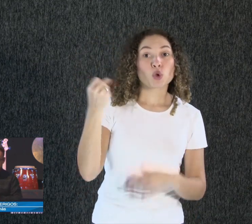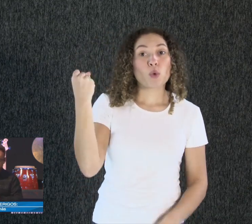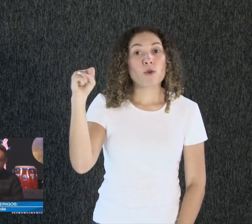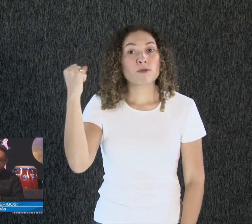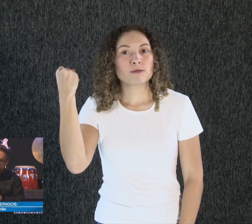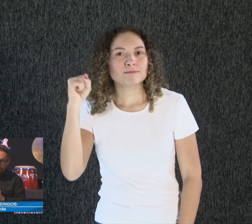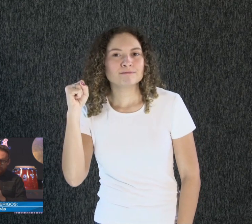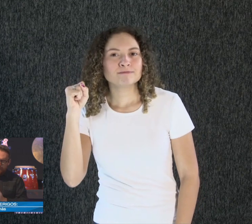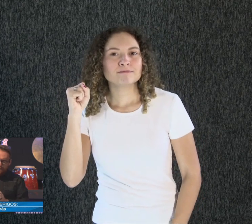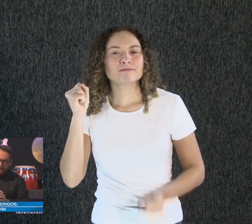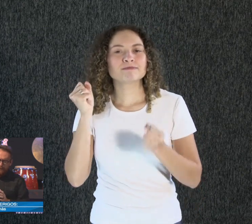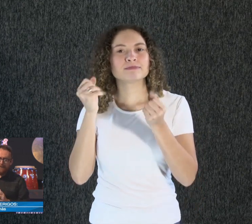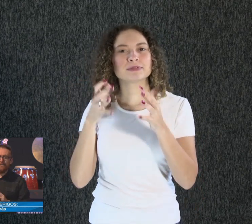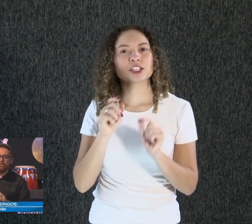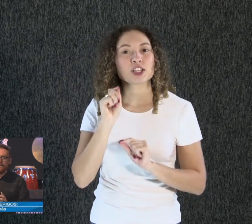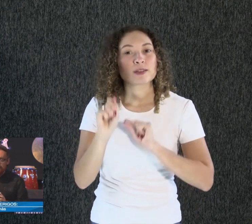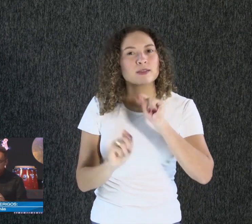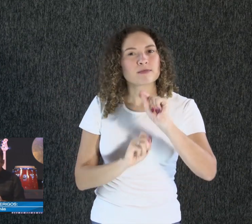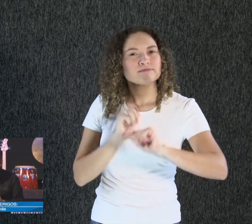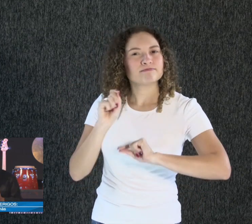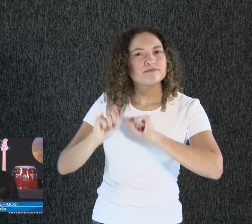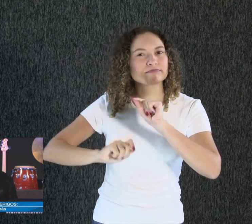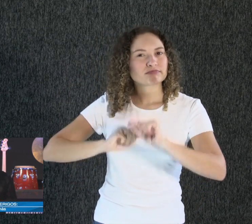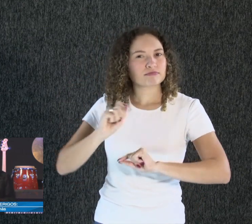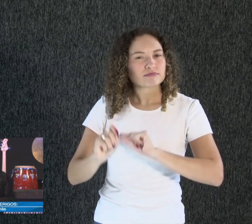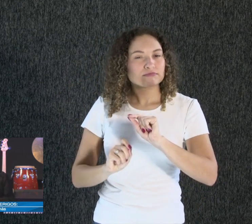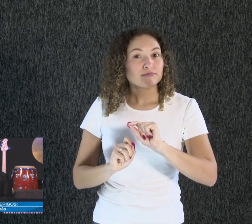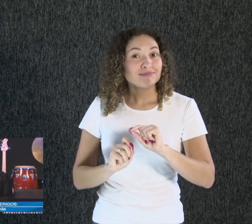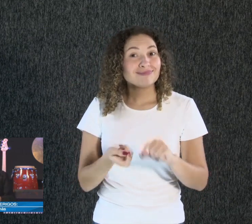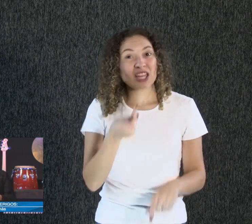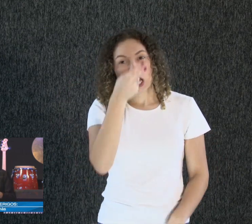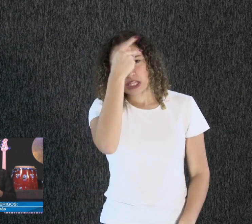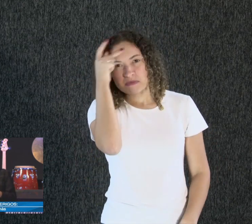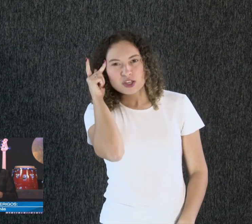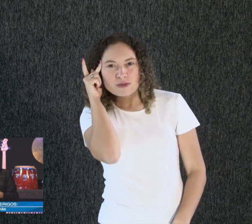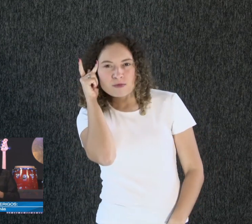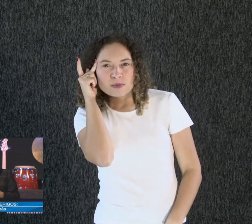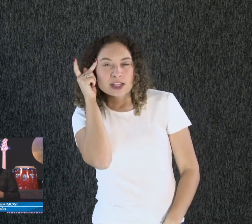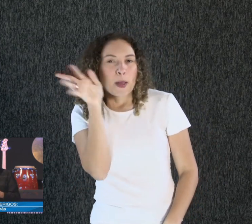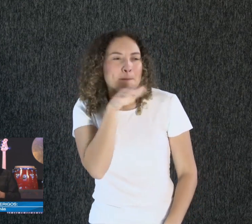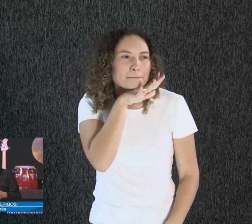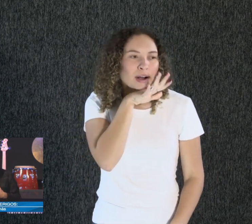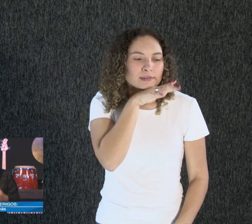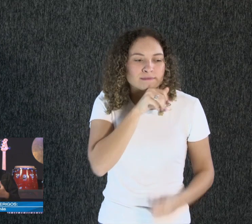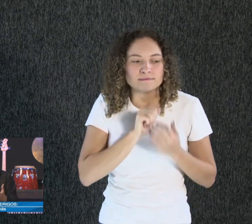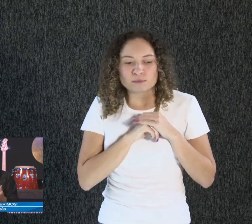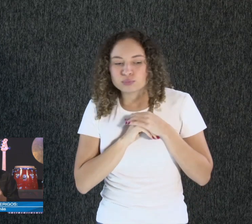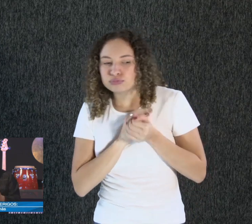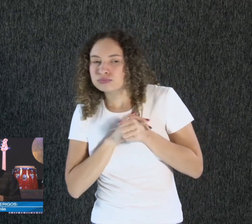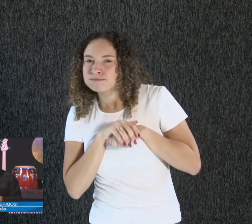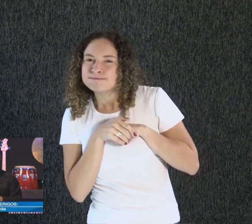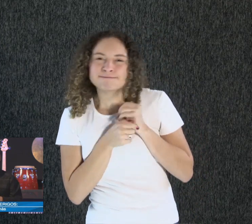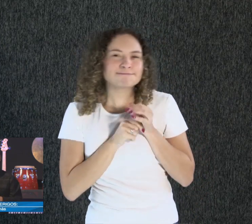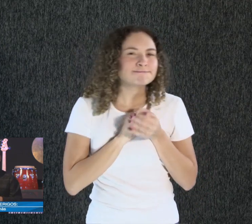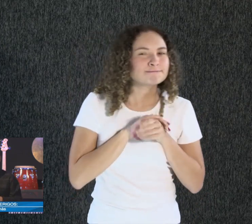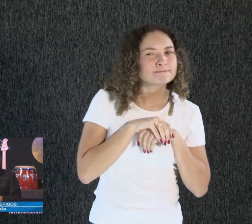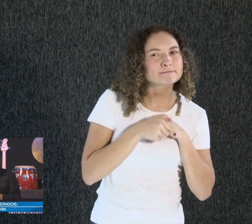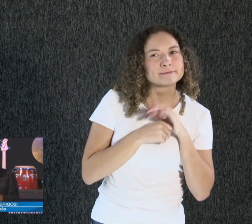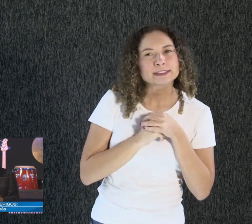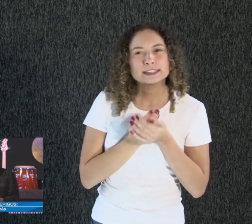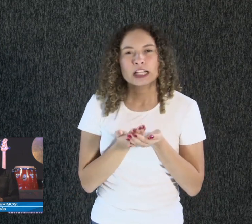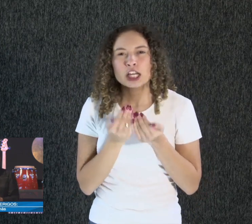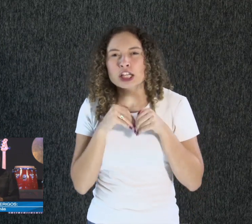No versículo 8, o salmista fala sobre os ímpios, que são aqueles que maquinam o mal,